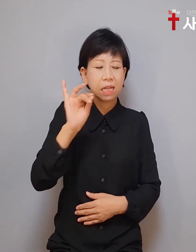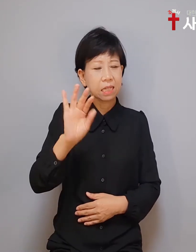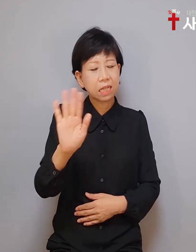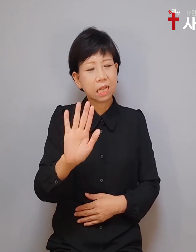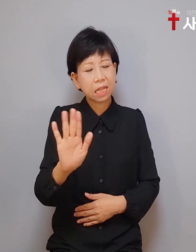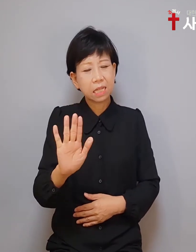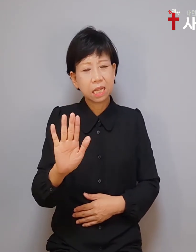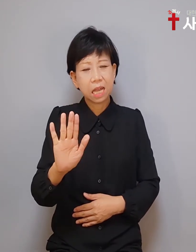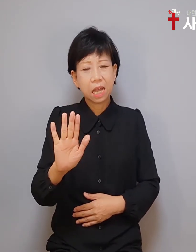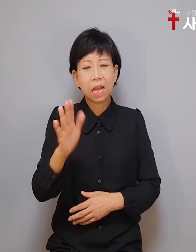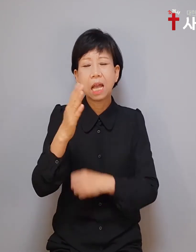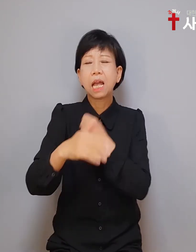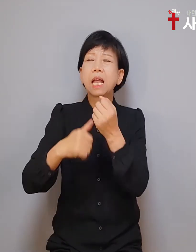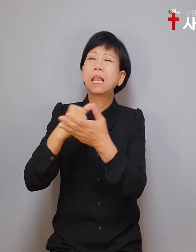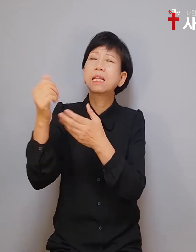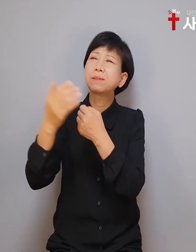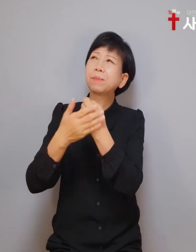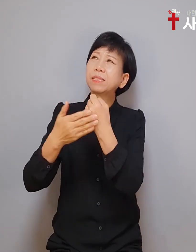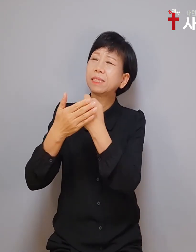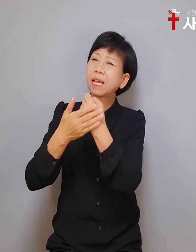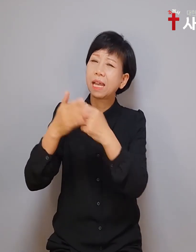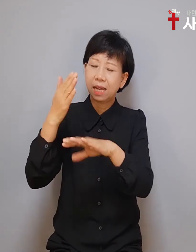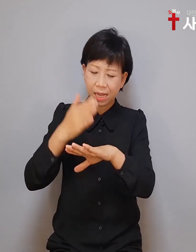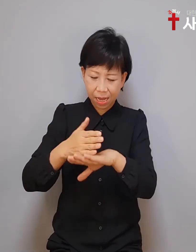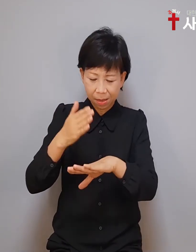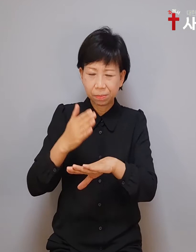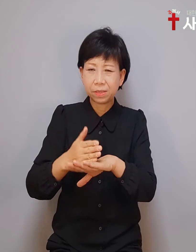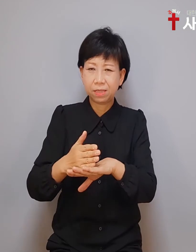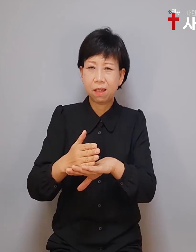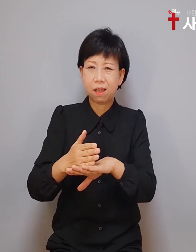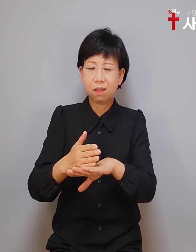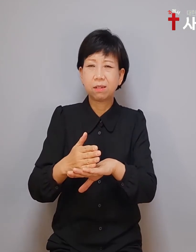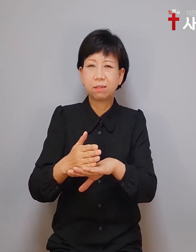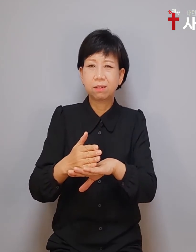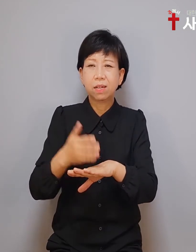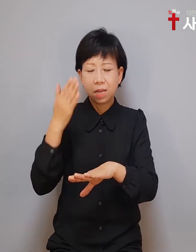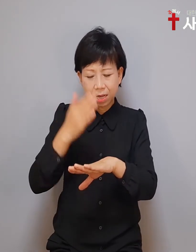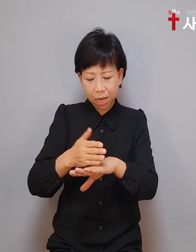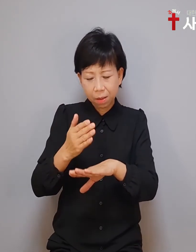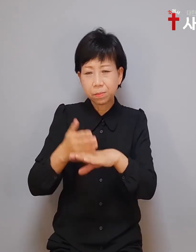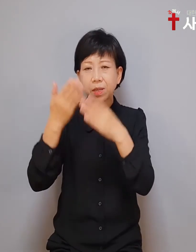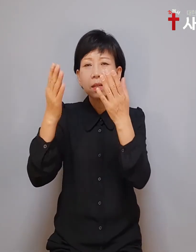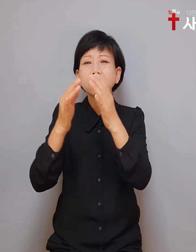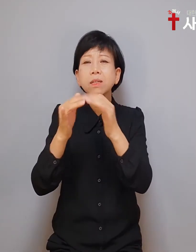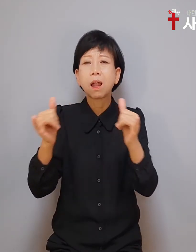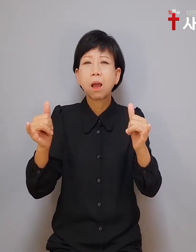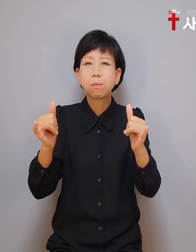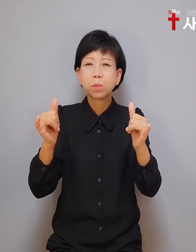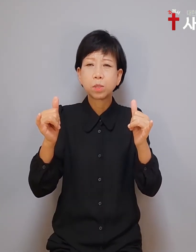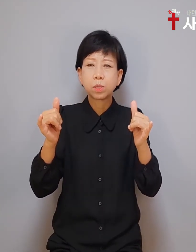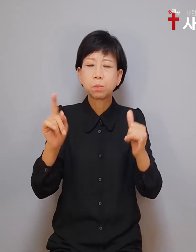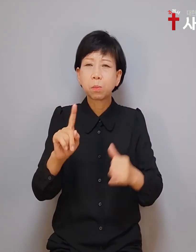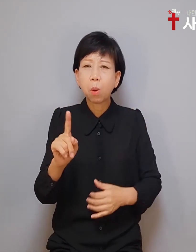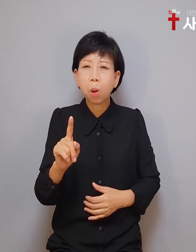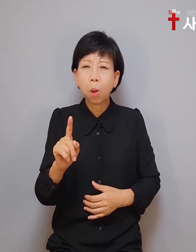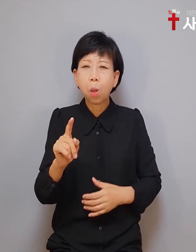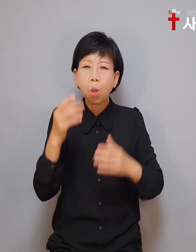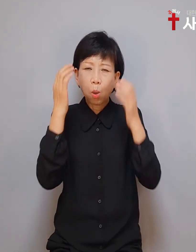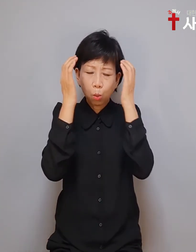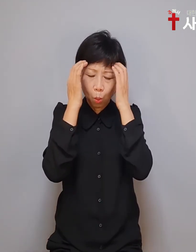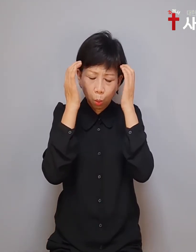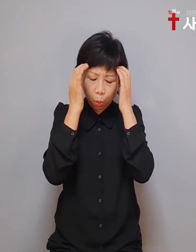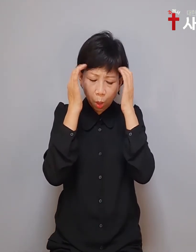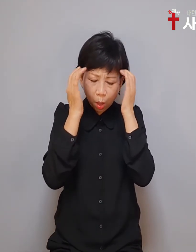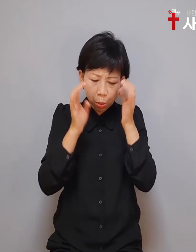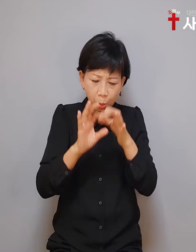감사하는 사람은 고난으로 길 잃은 사람이 되기보다 감사로 성숙해질 수 있고,